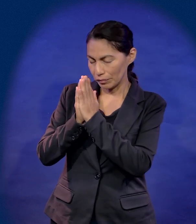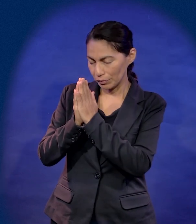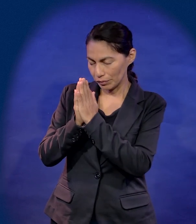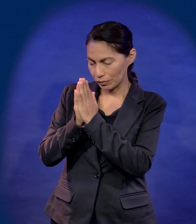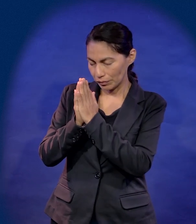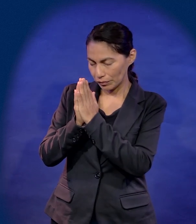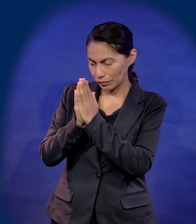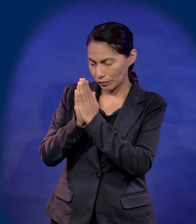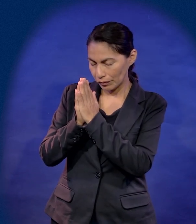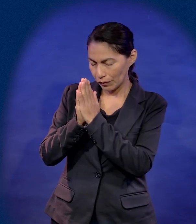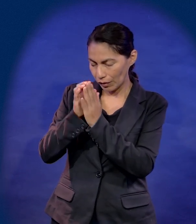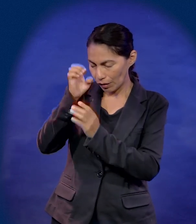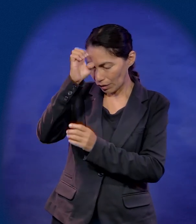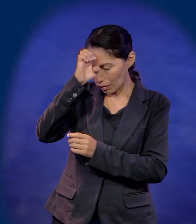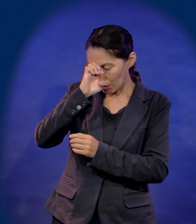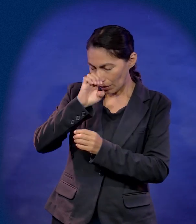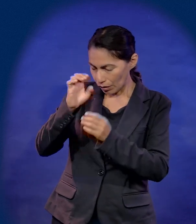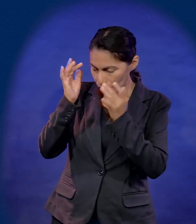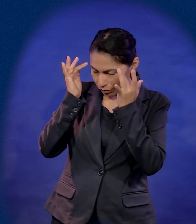Por favor,